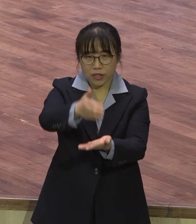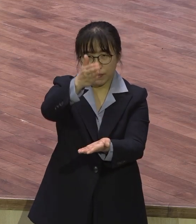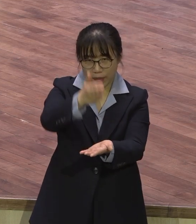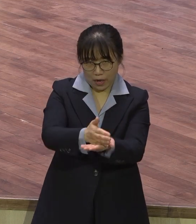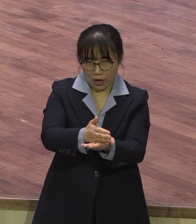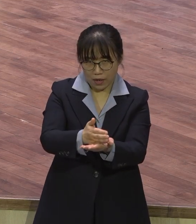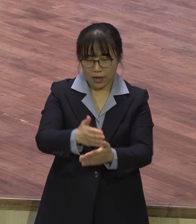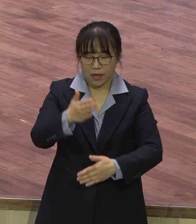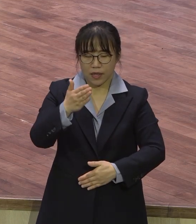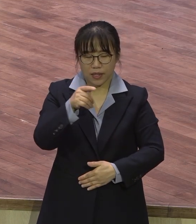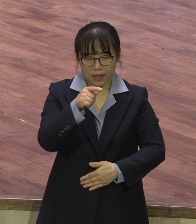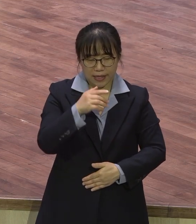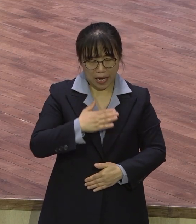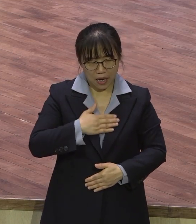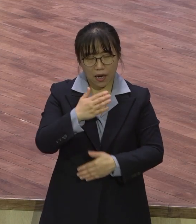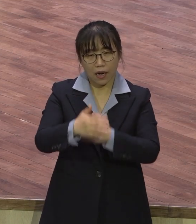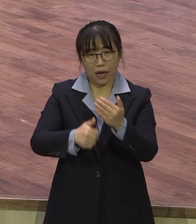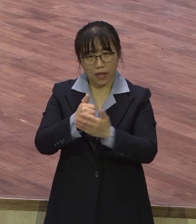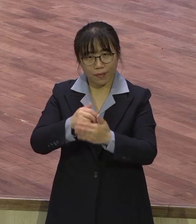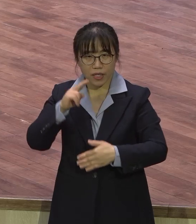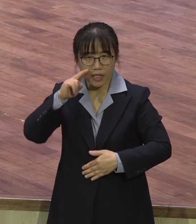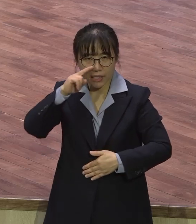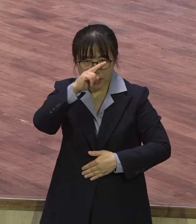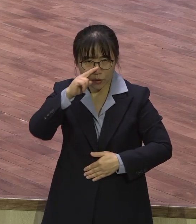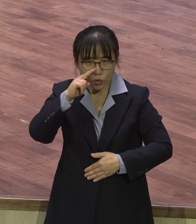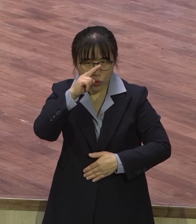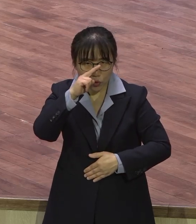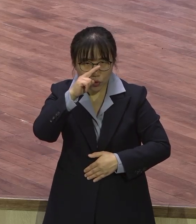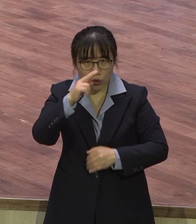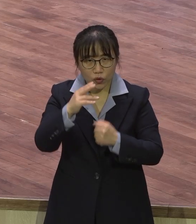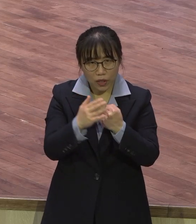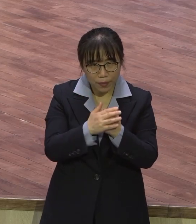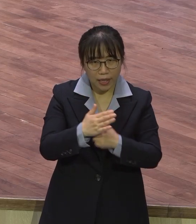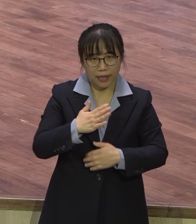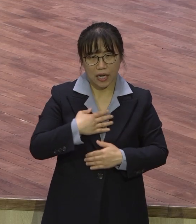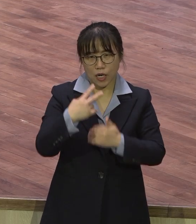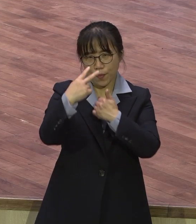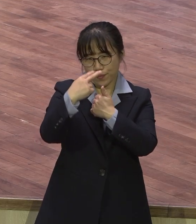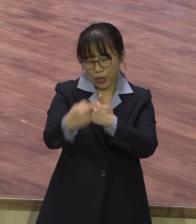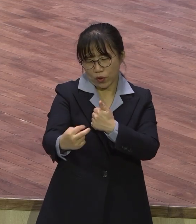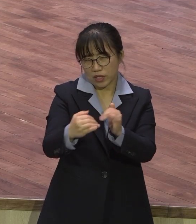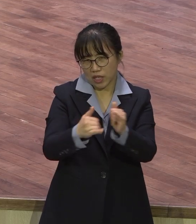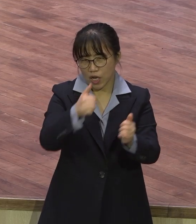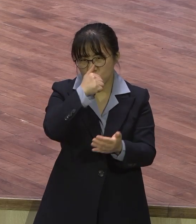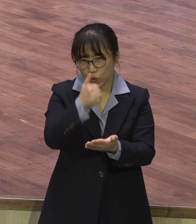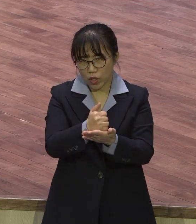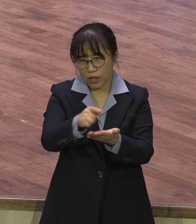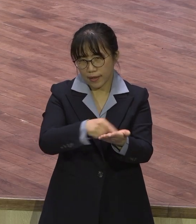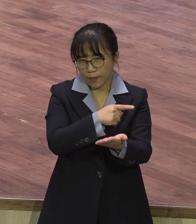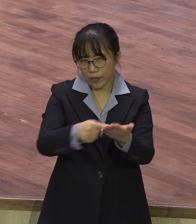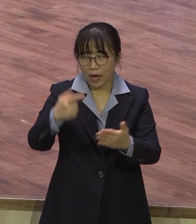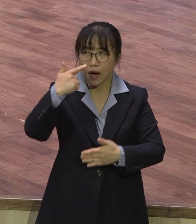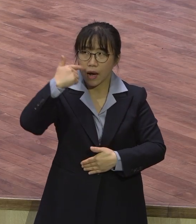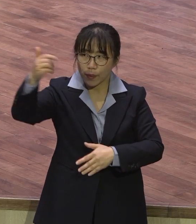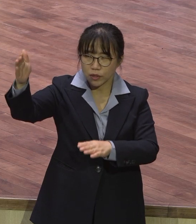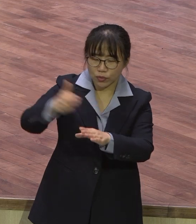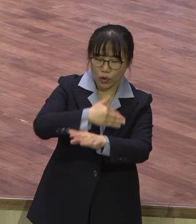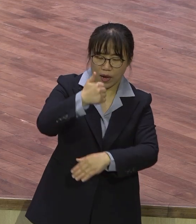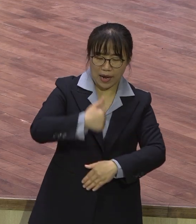하나님 여호와는 질투하는 하나님 나를 미워하는 자에는 죄를 갚되 아버지로부터 아들에게까지